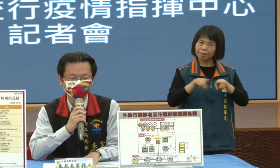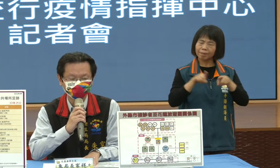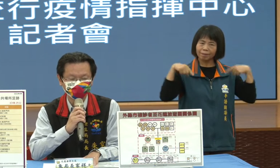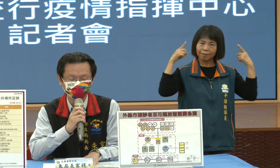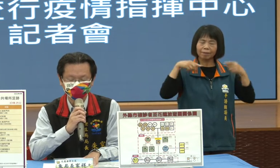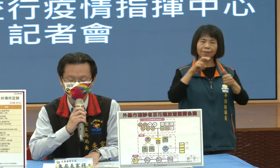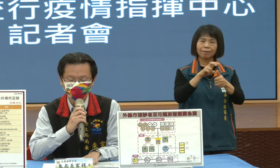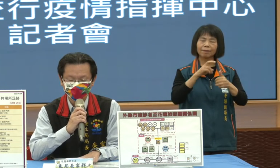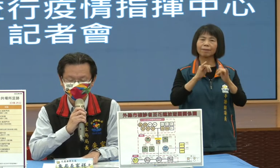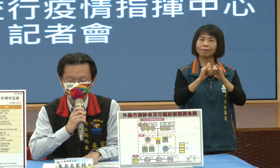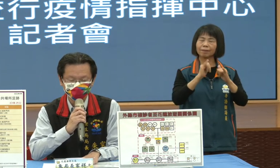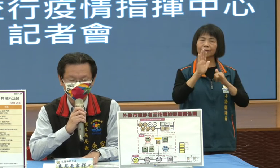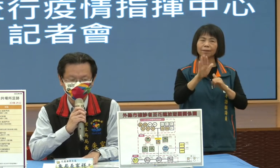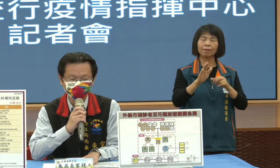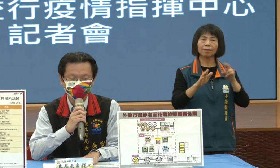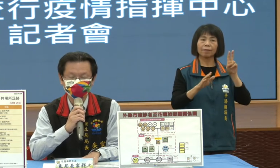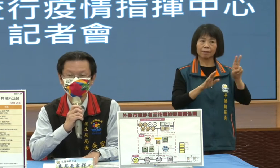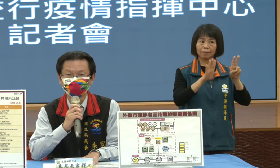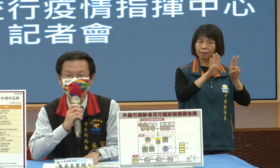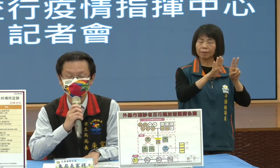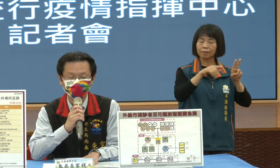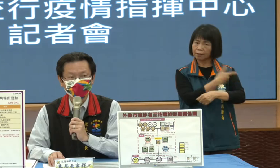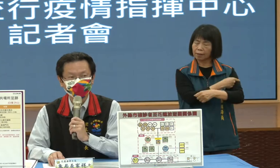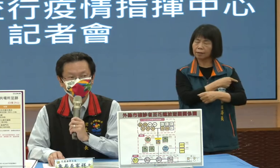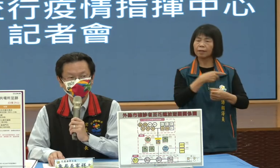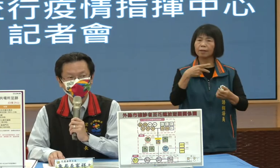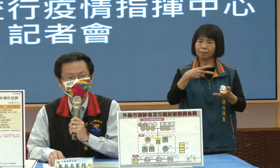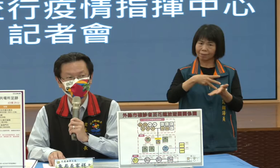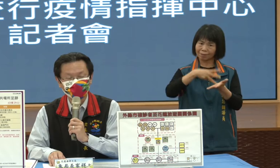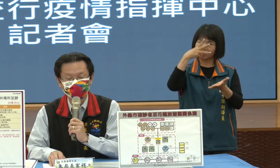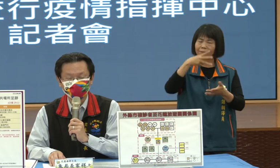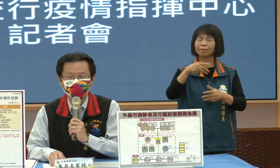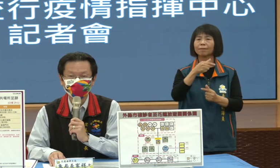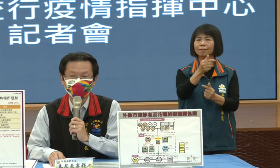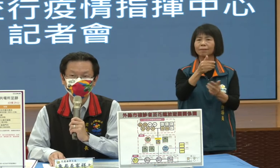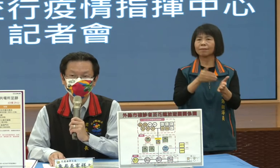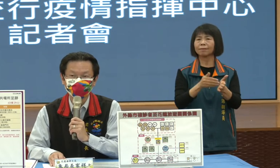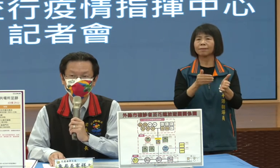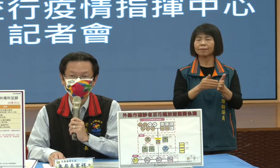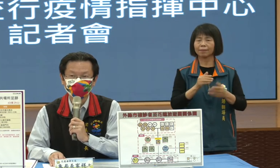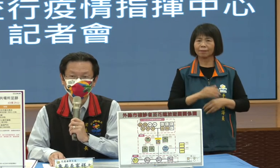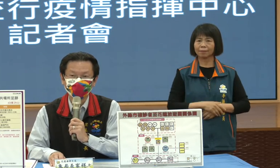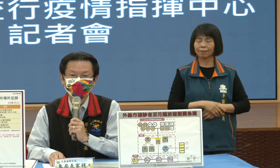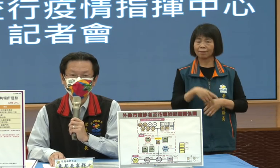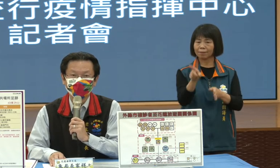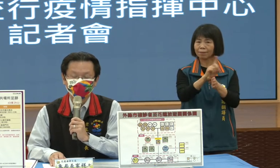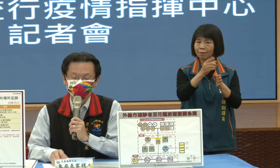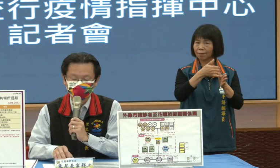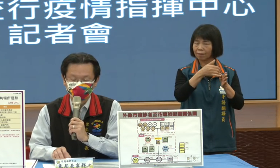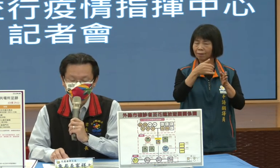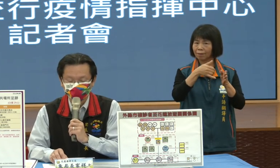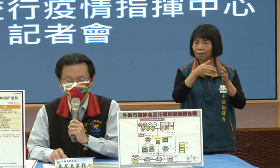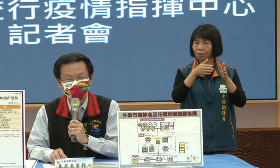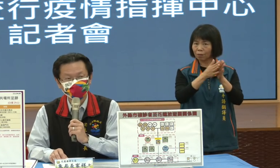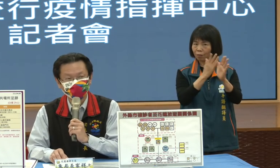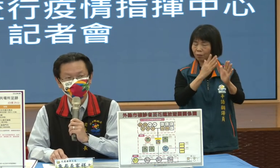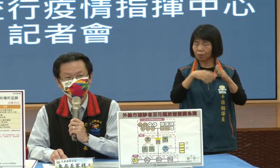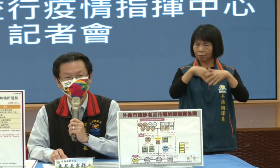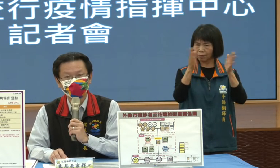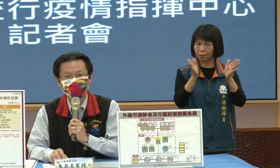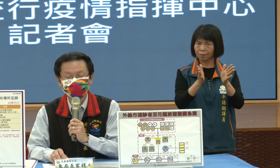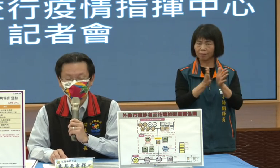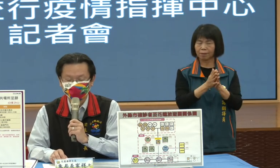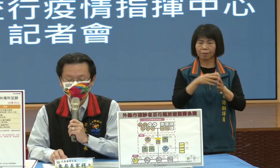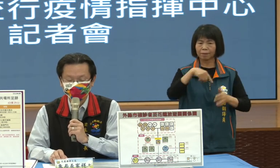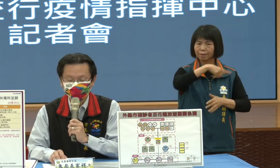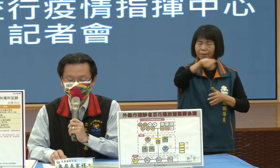跟24576他们有这样的一个接触史。那针对个案呢，我们将我们的消防队所有的同仁做